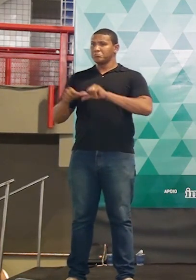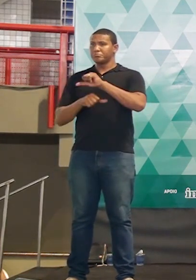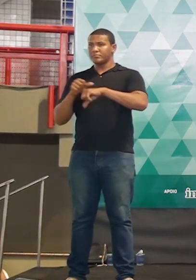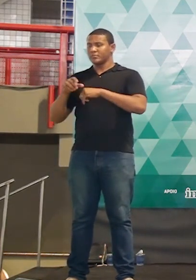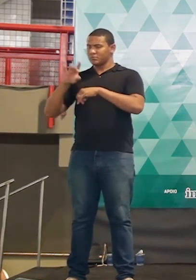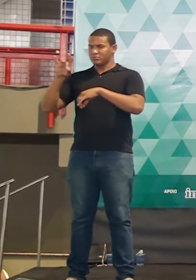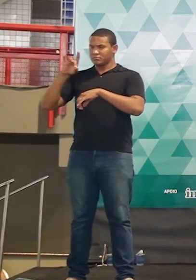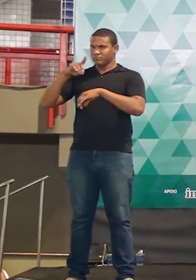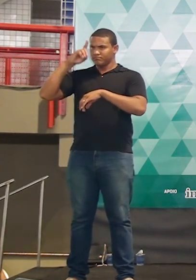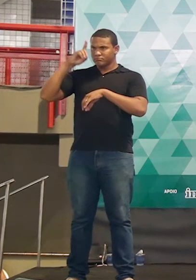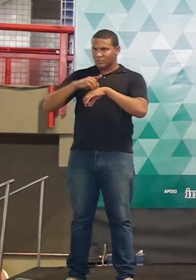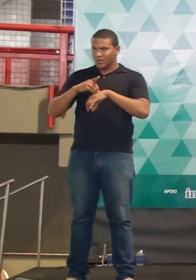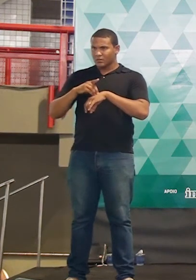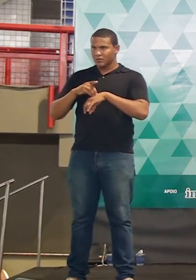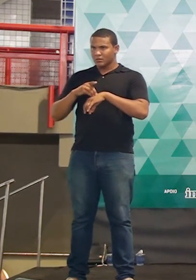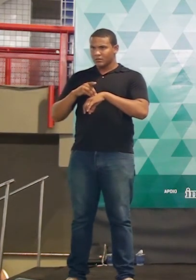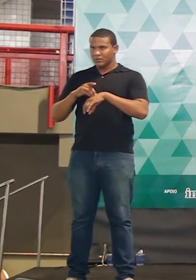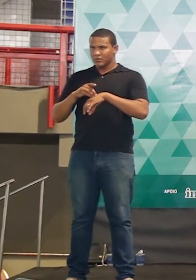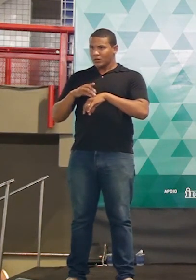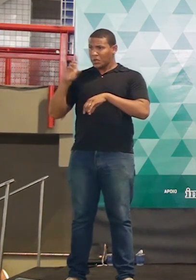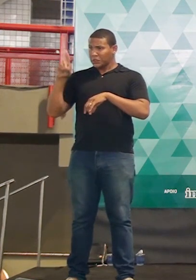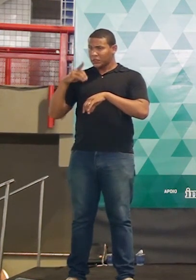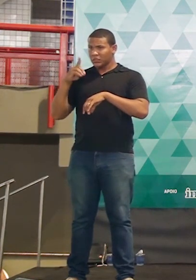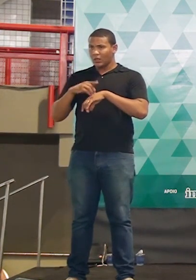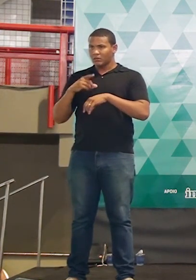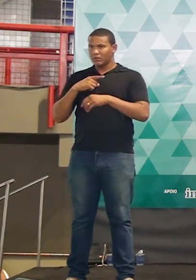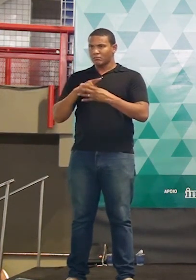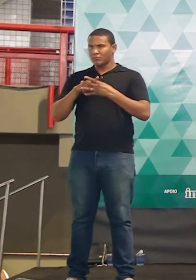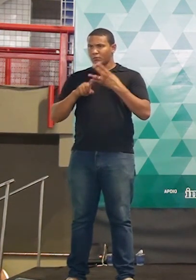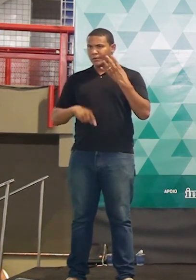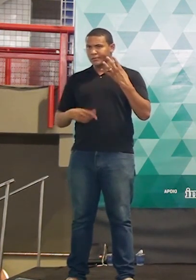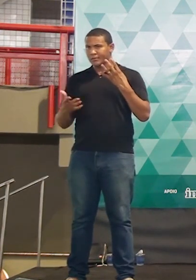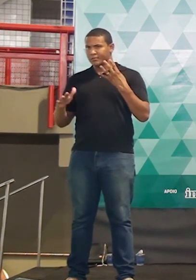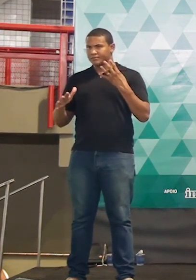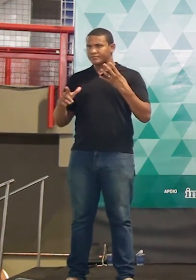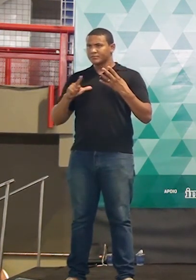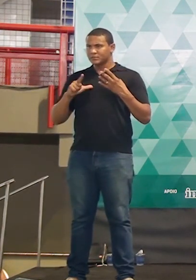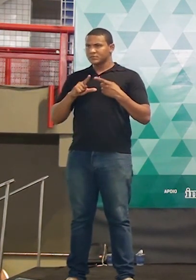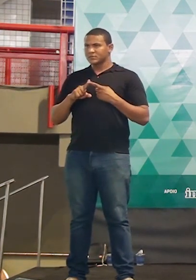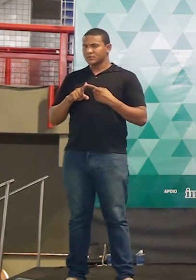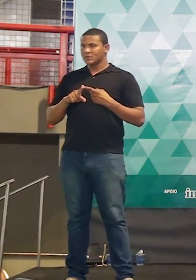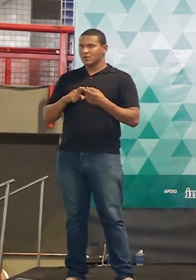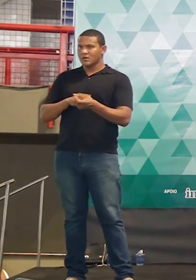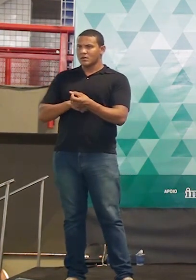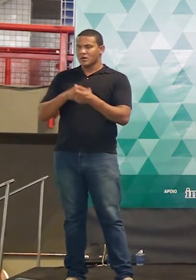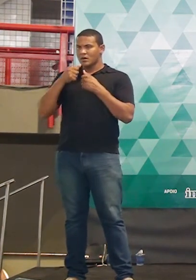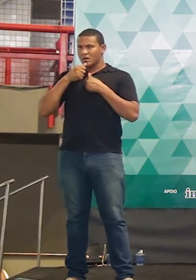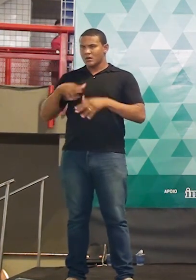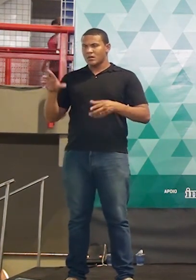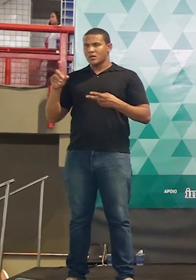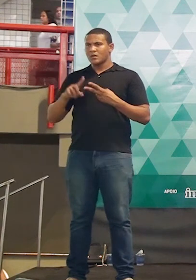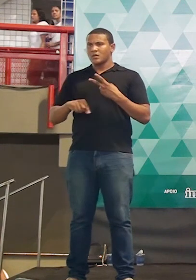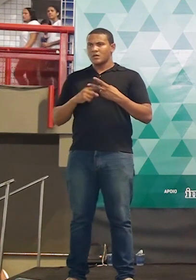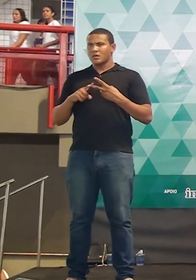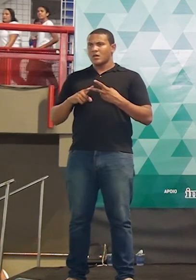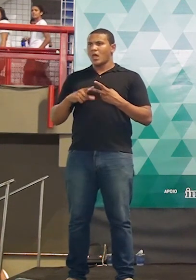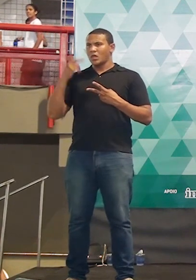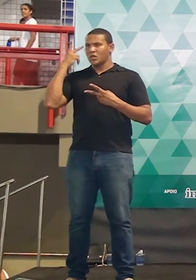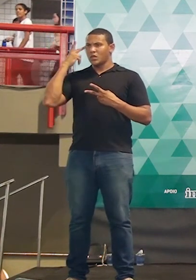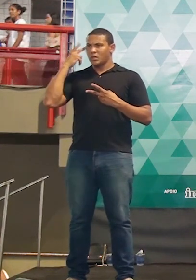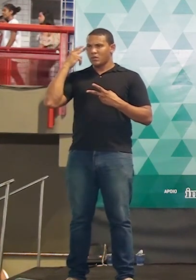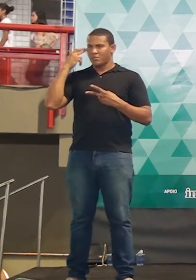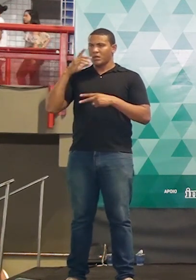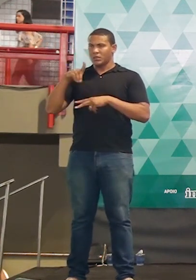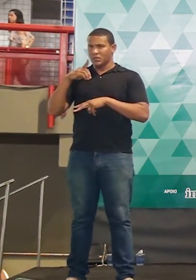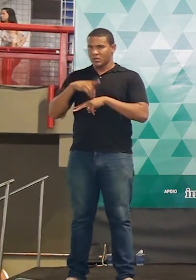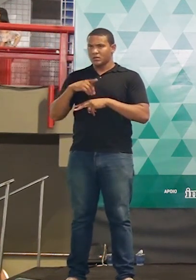veio a dengue, que se transformou pelo menos em 4 tipos. A gente sabe a dengue hemorrágica, a dengue clássica. Mais tarde, o